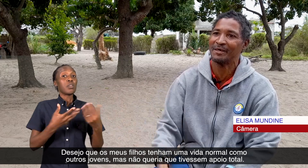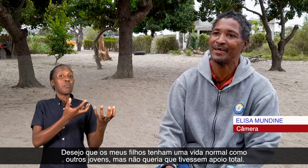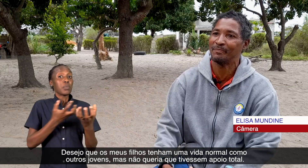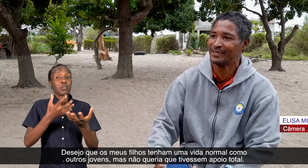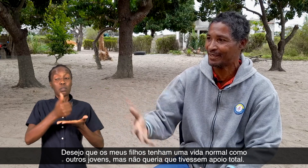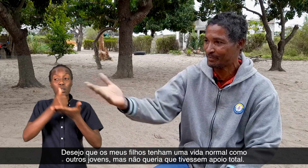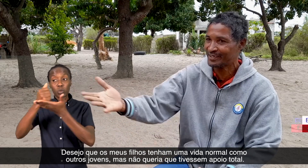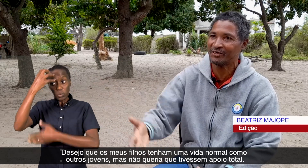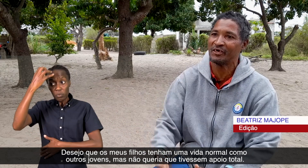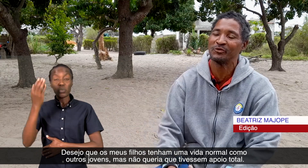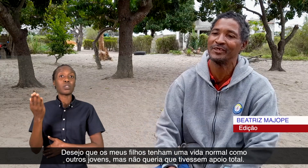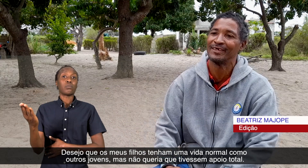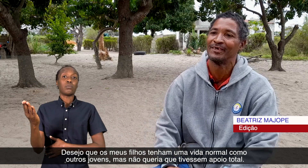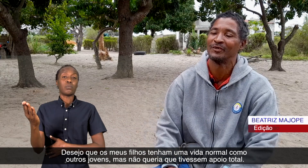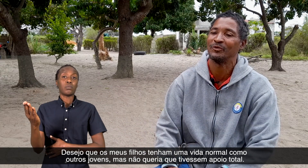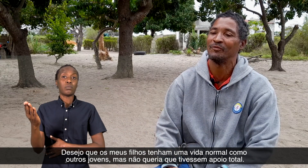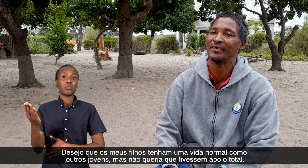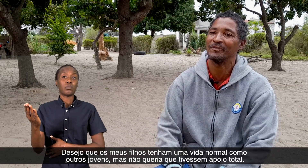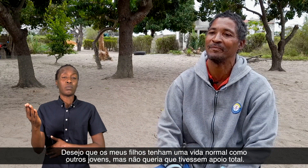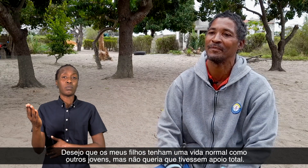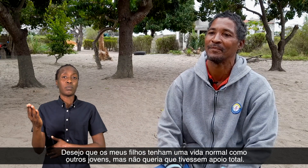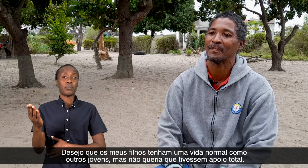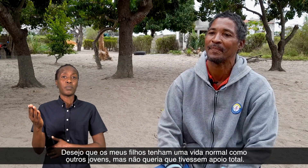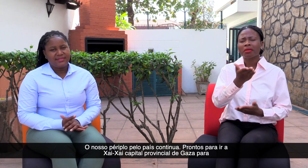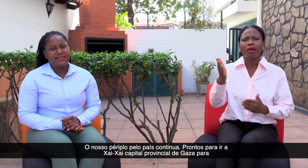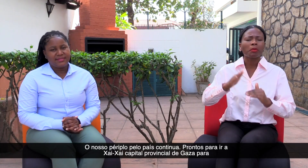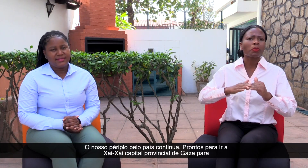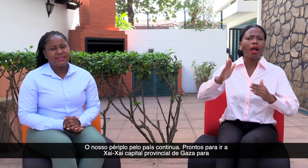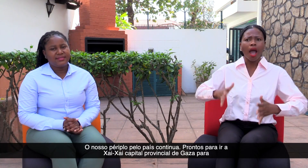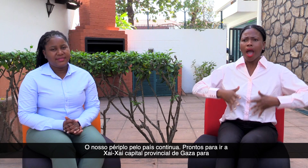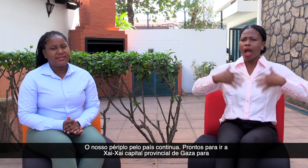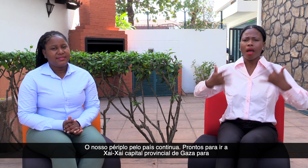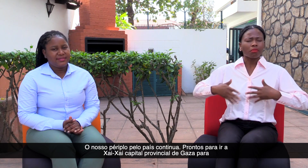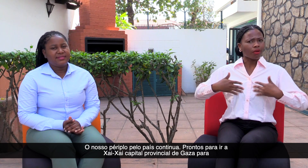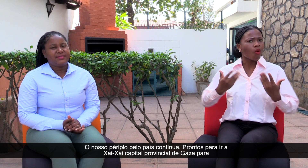pessoas também, precisam da ajuda do governo.